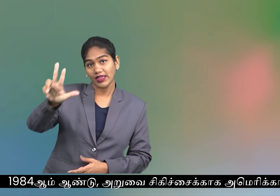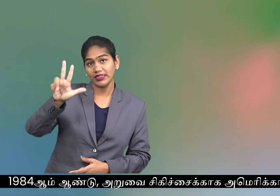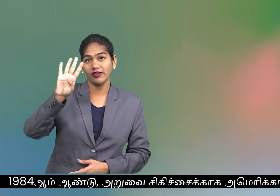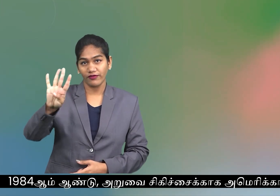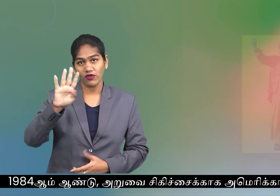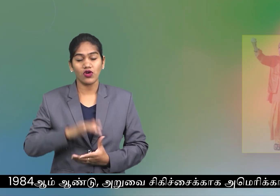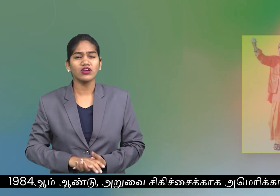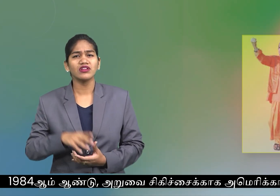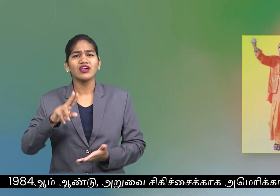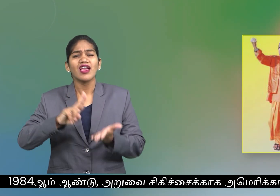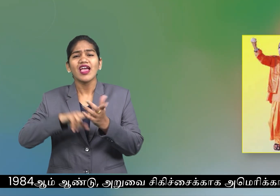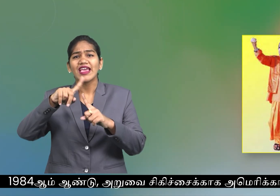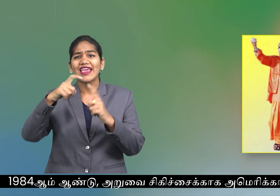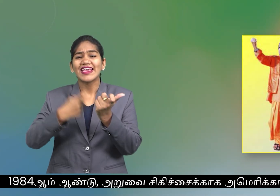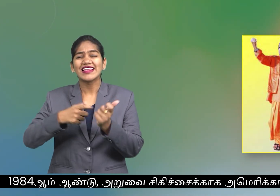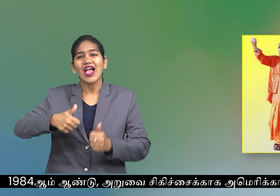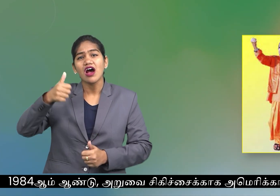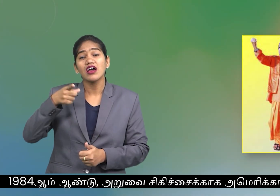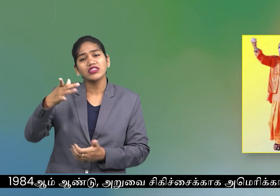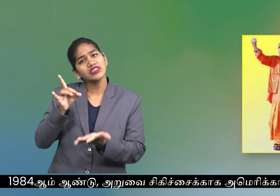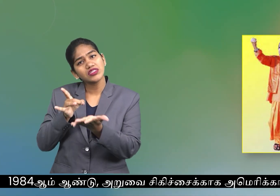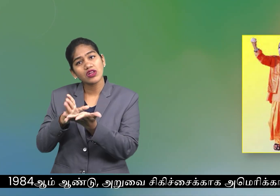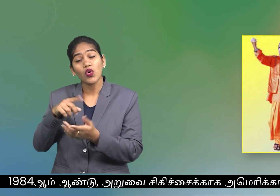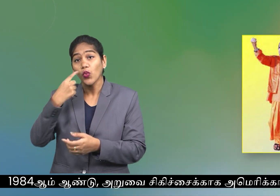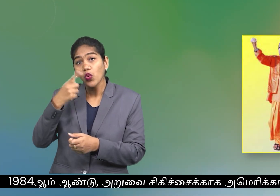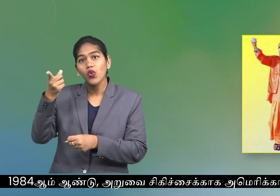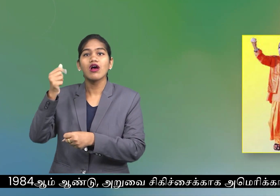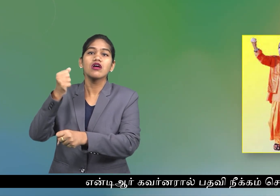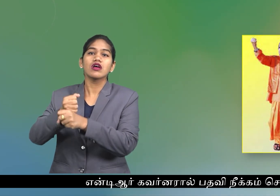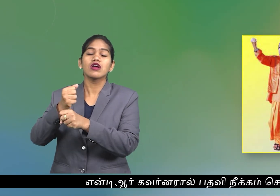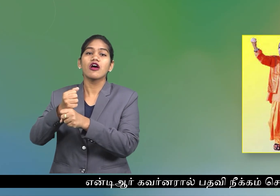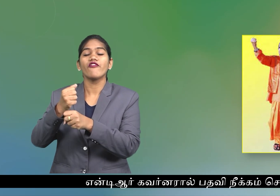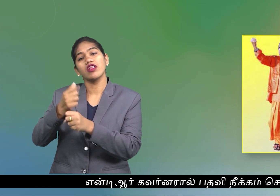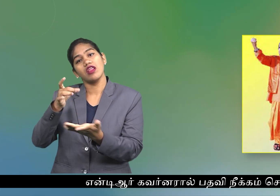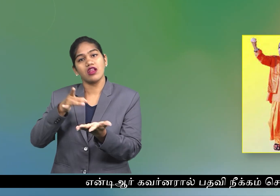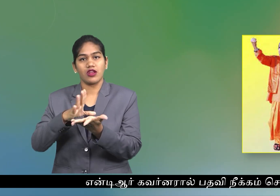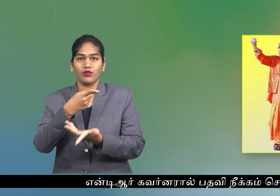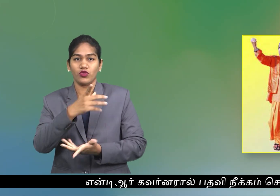1984ஆம் ஆண்டு அறுவை சிகிச்சைக்காக அமெரிக்காவில் இருந்தபோது என்.டி.ஆர்.